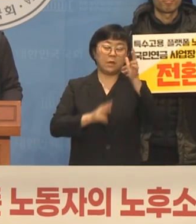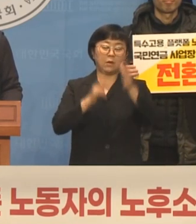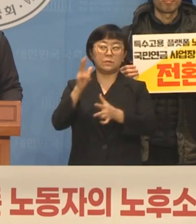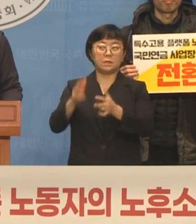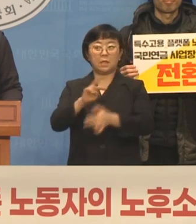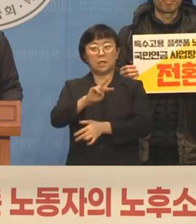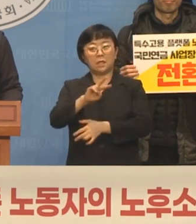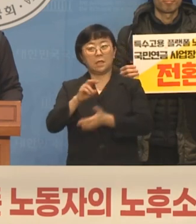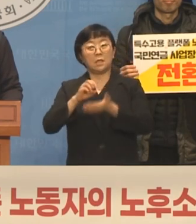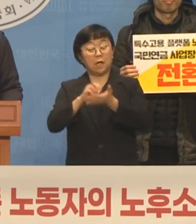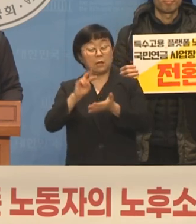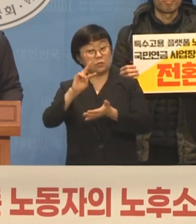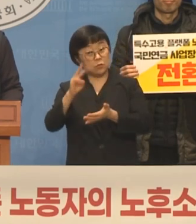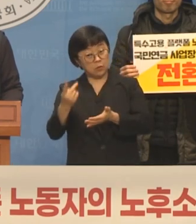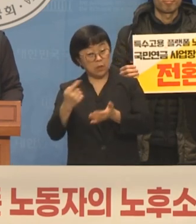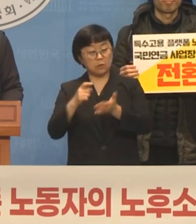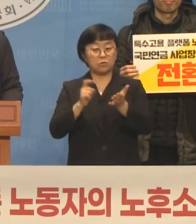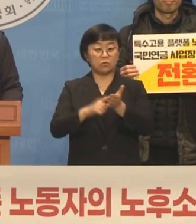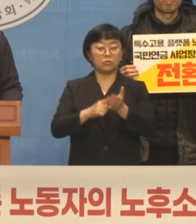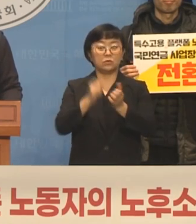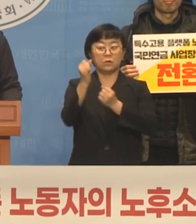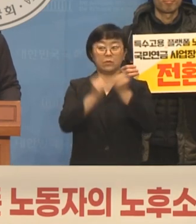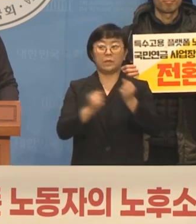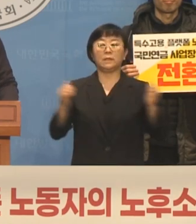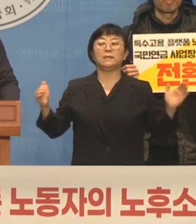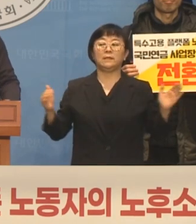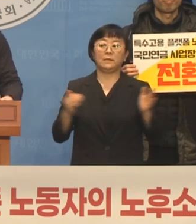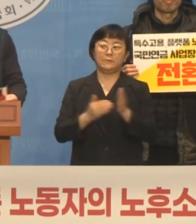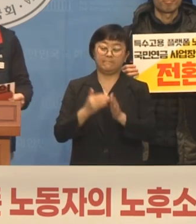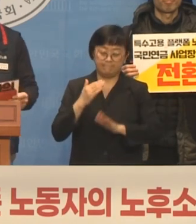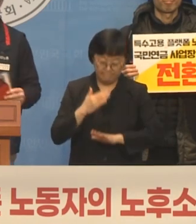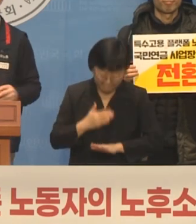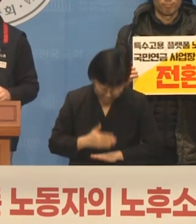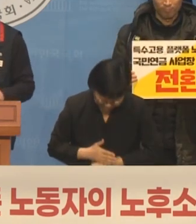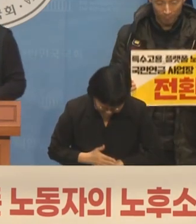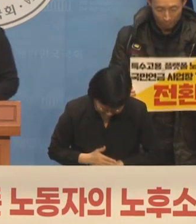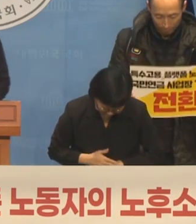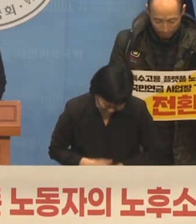전환 촉구 기자회견을 마치겠습니다. 감사합니다.